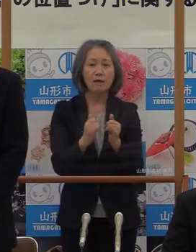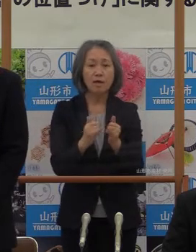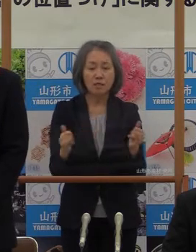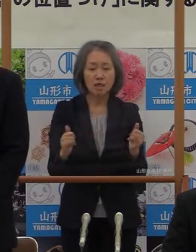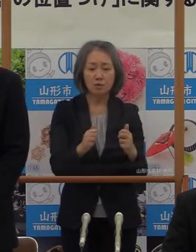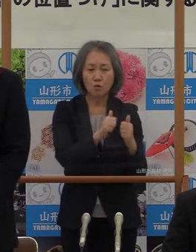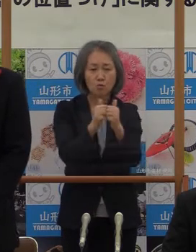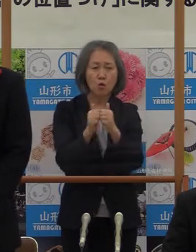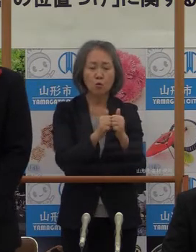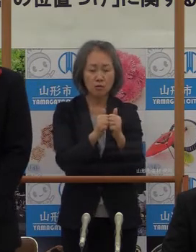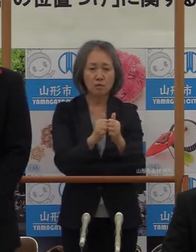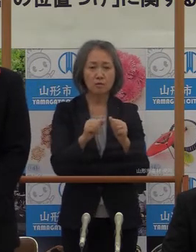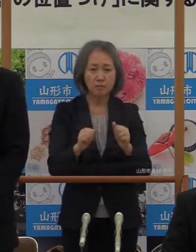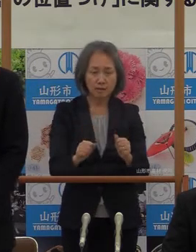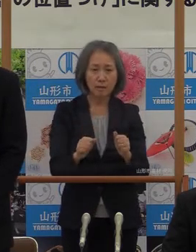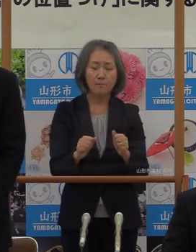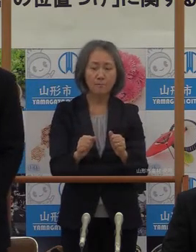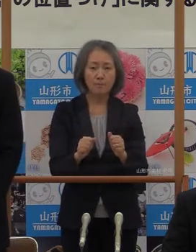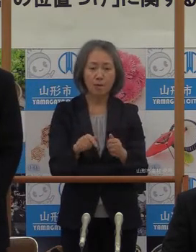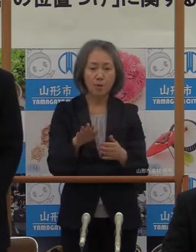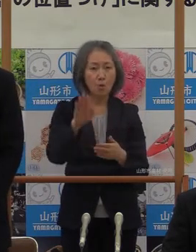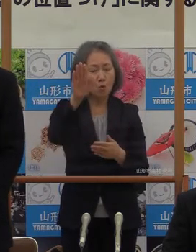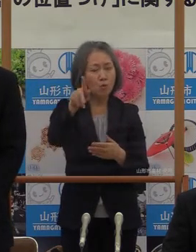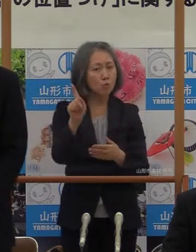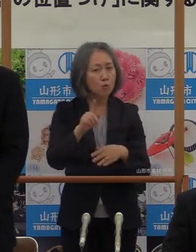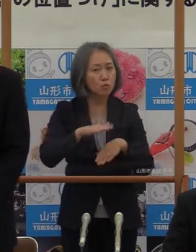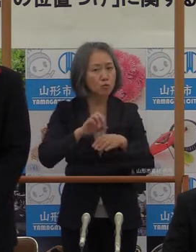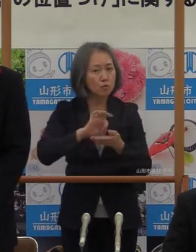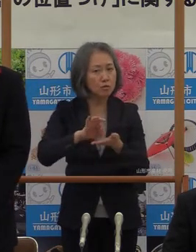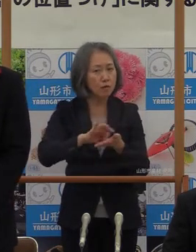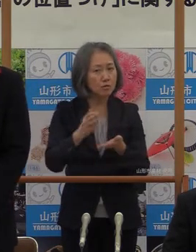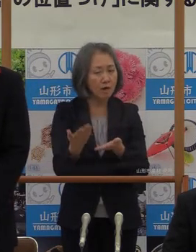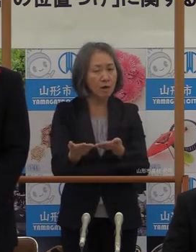ながら今後の利活用について検討してまいります。